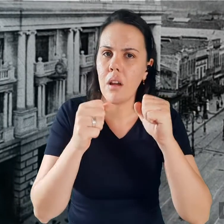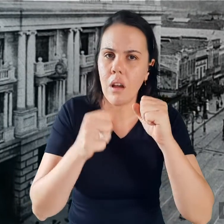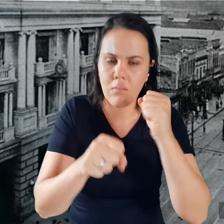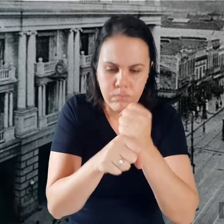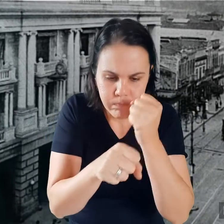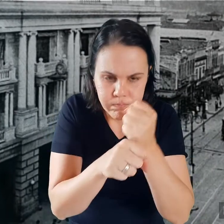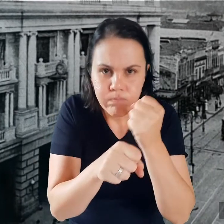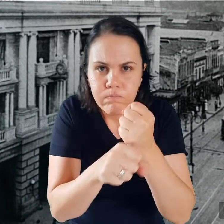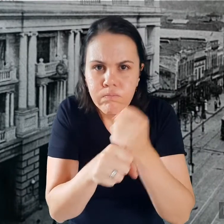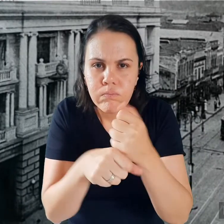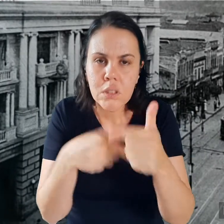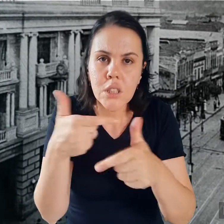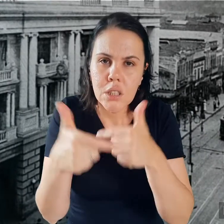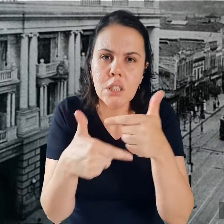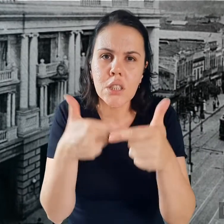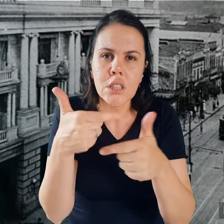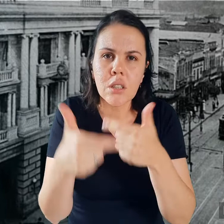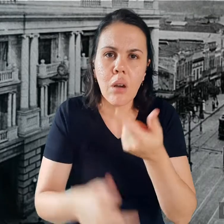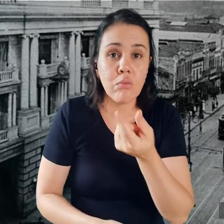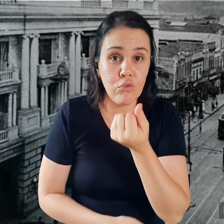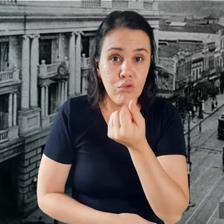produziam coisas e ganhavam o seu próprio salário.